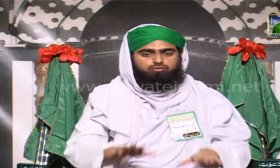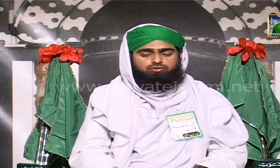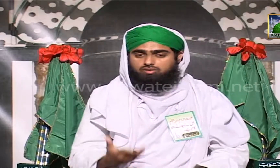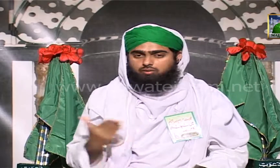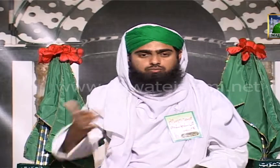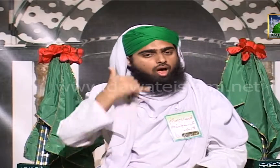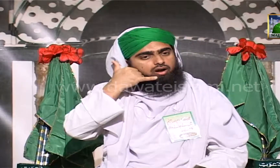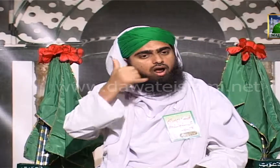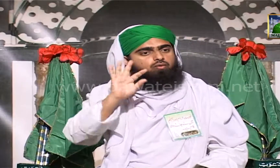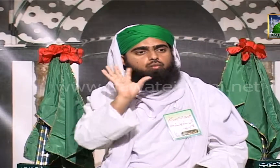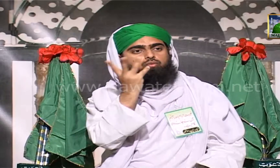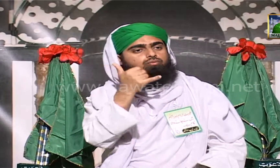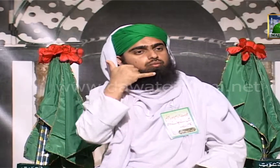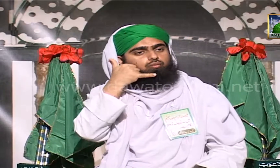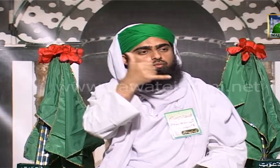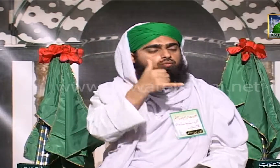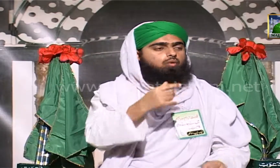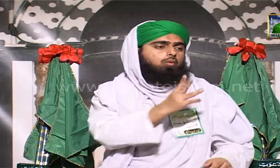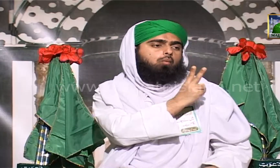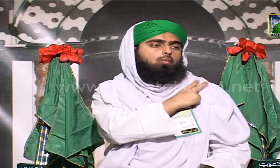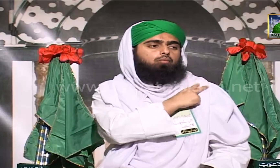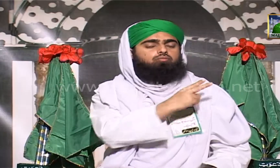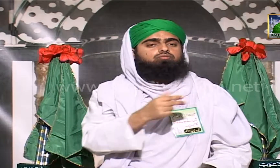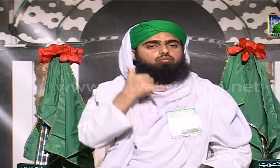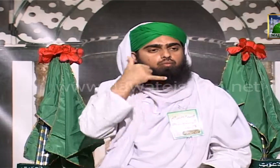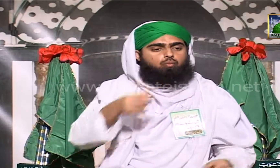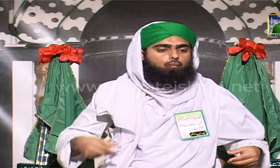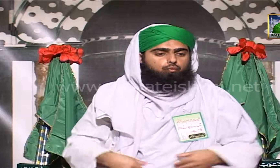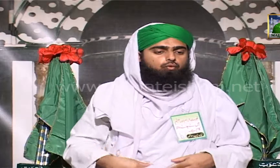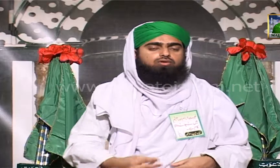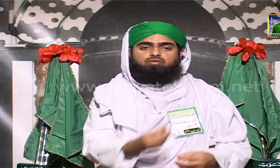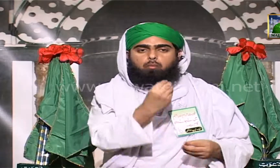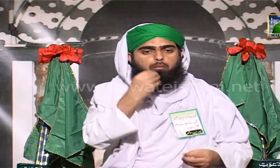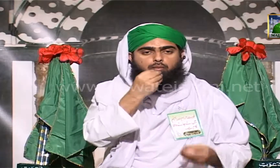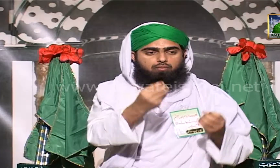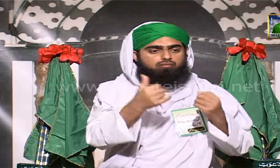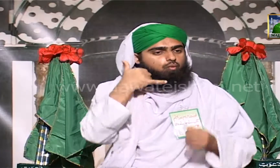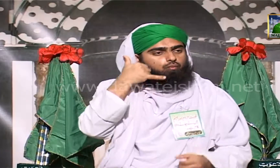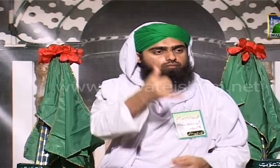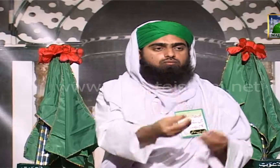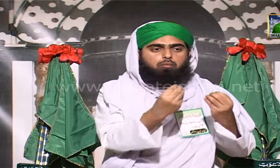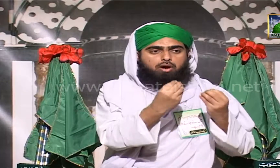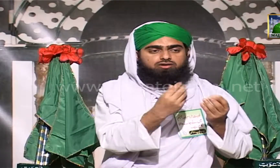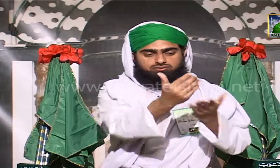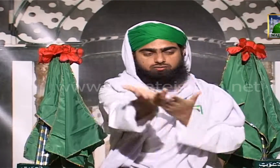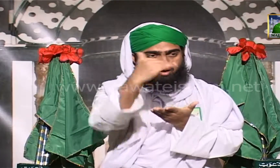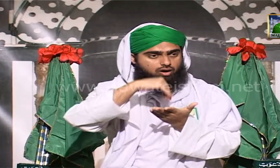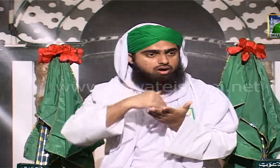فون کرتے ہیں تو پولیس مدد کے لیے آ جاتی ہے، ہم ٹیلی فون کر دیں تو ہمارا کوئی اگر باڈی گارڈ ہے وہ دور چلا گیا وہ آ